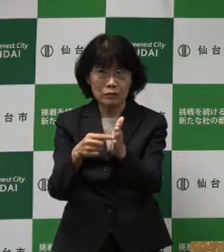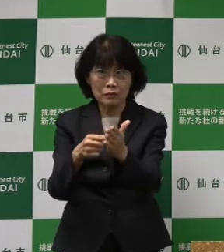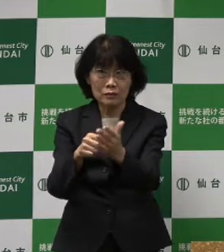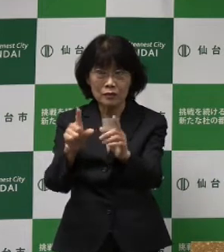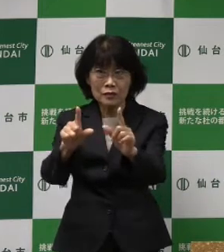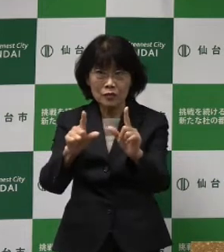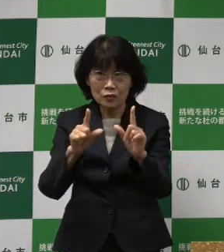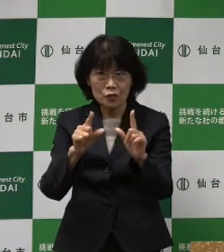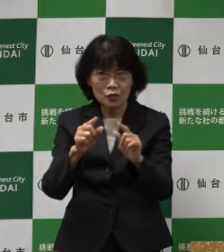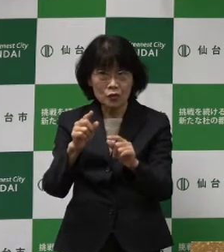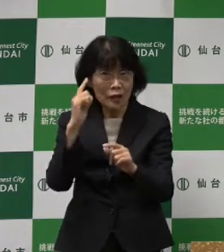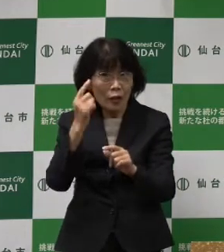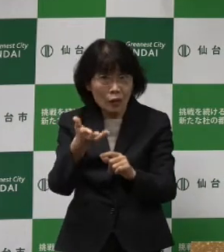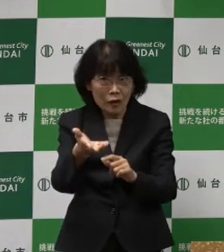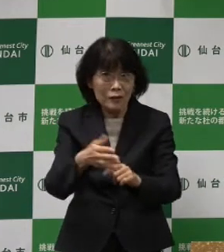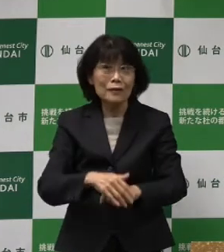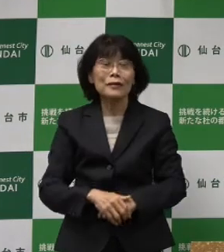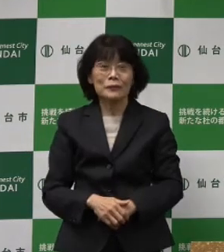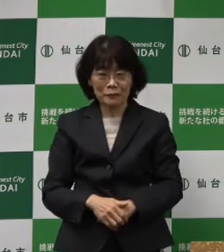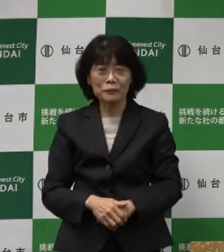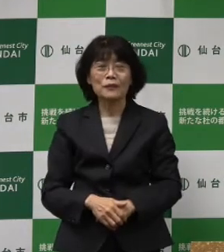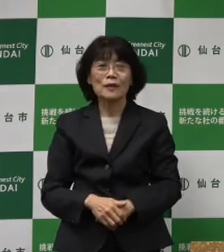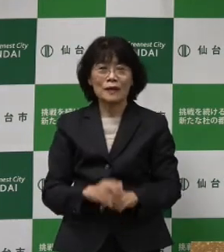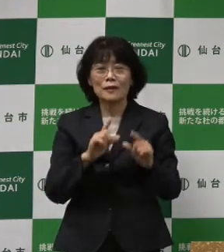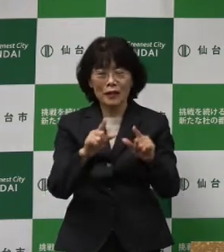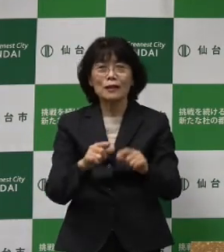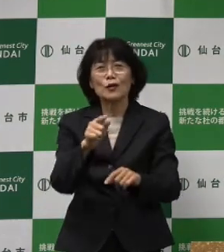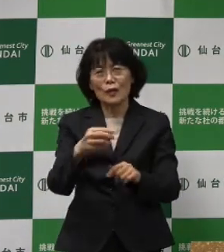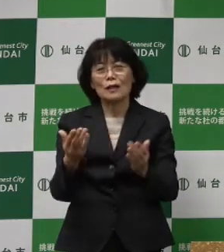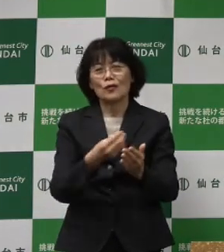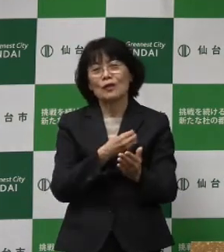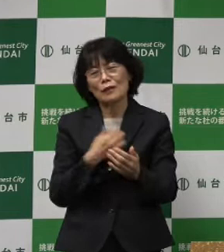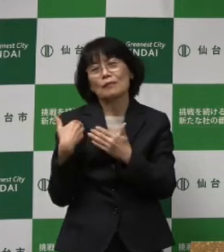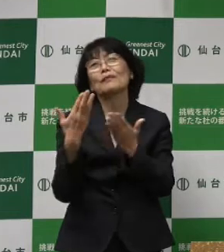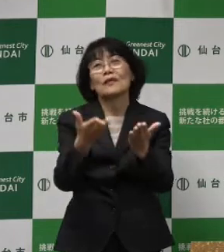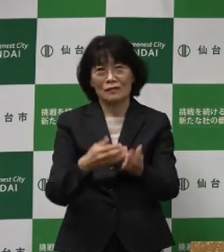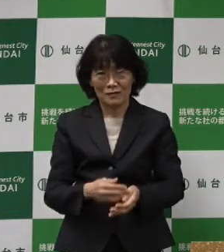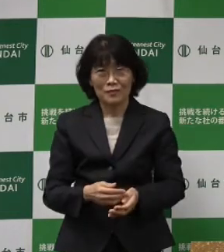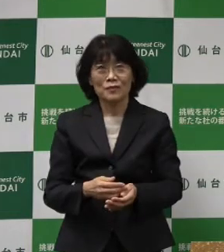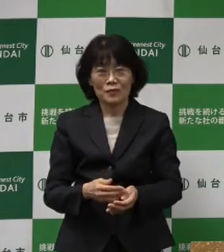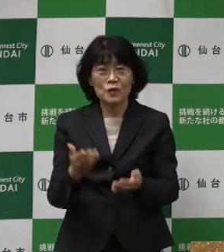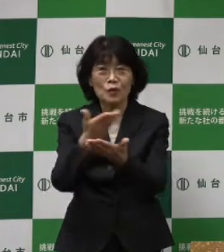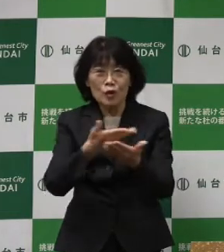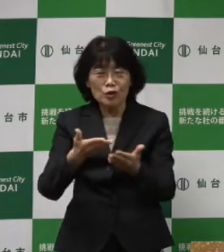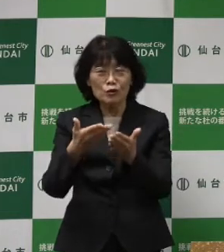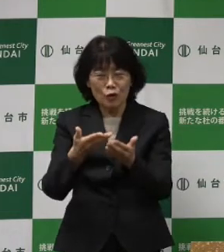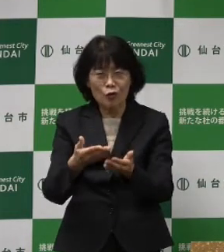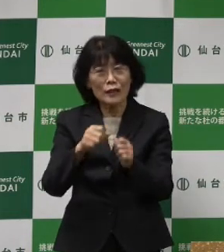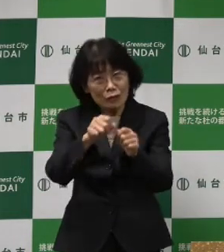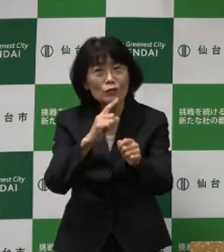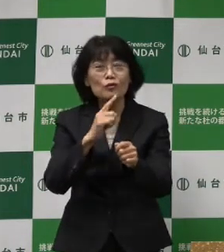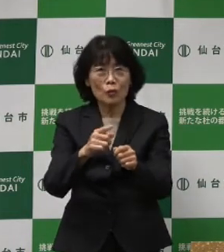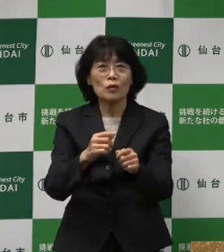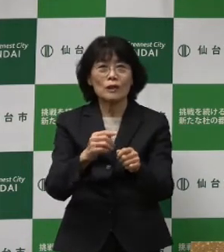のはあるということでしょうか。 いや、それはもう職員に任せようというふうに思います。交流を図っていくのも大切なことだと思いますが、一